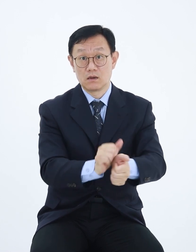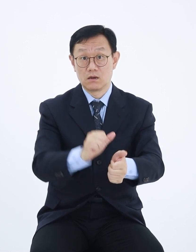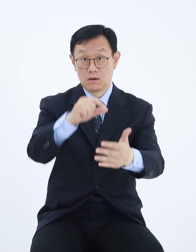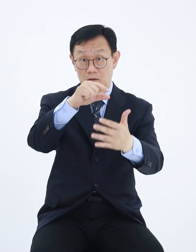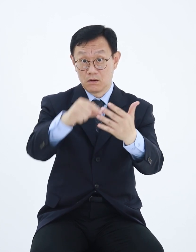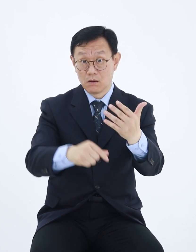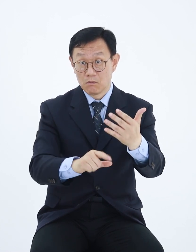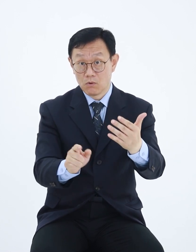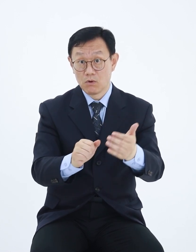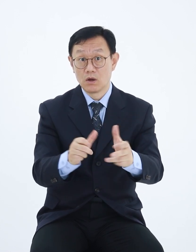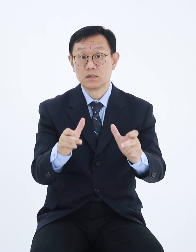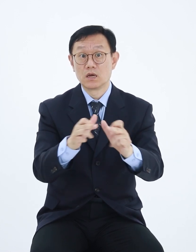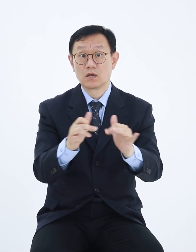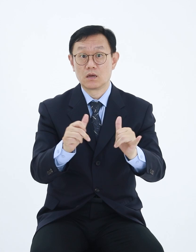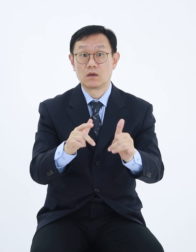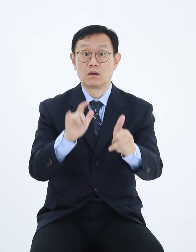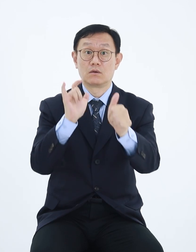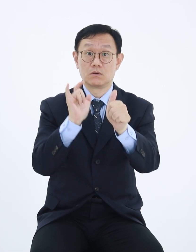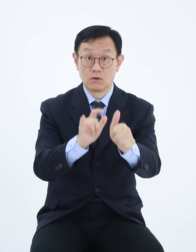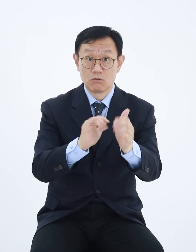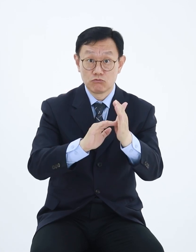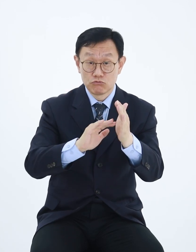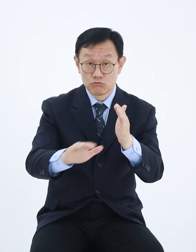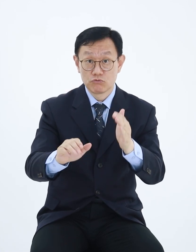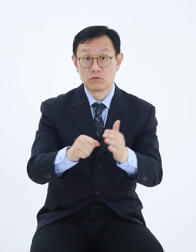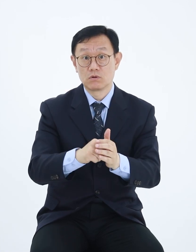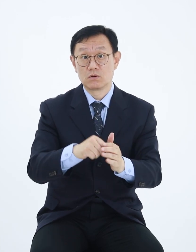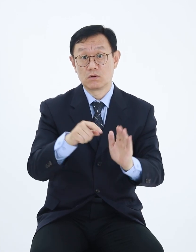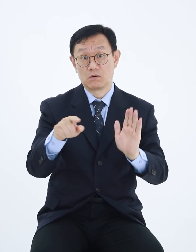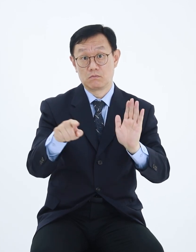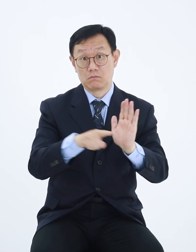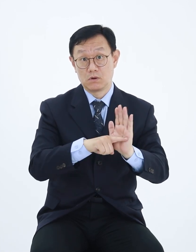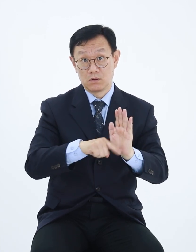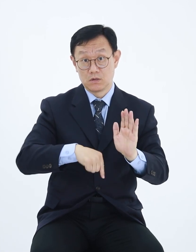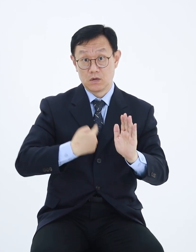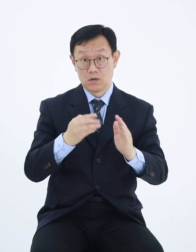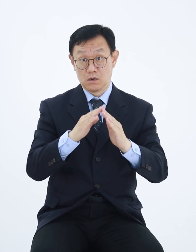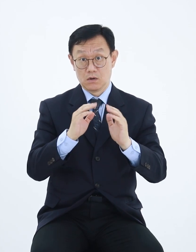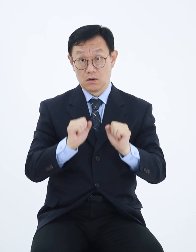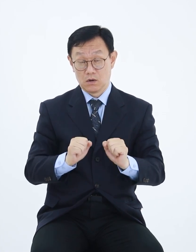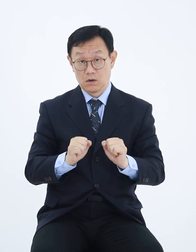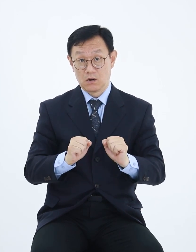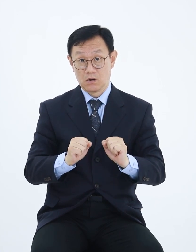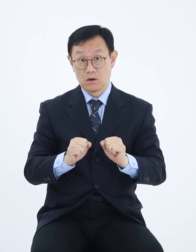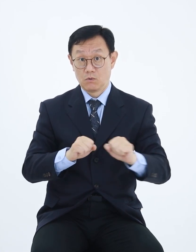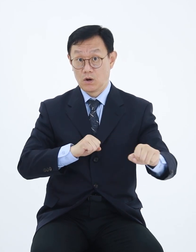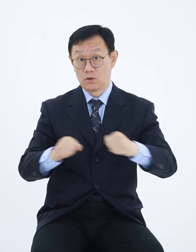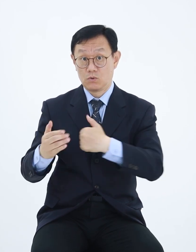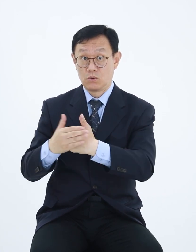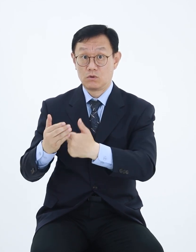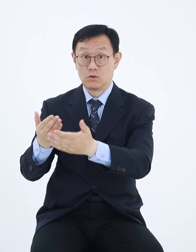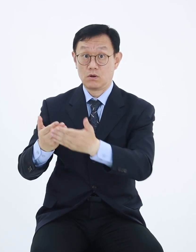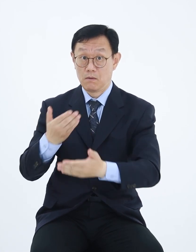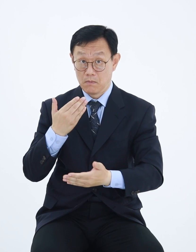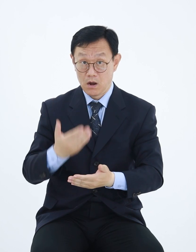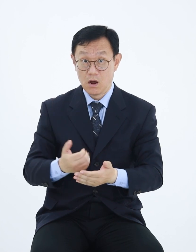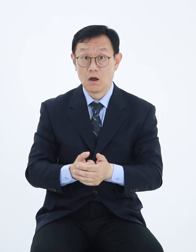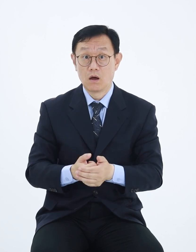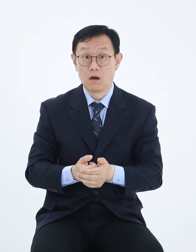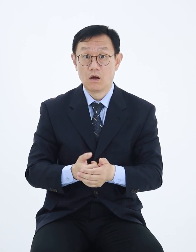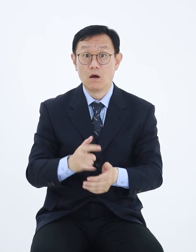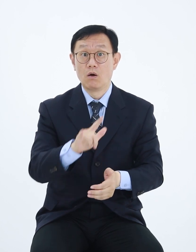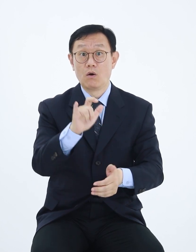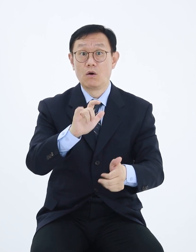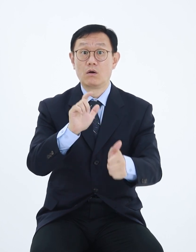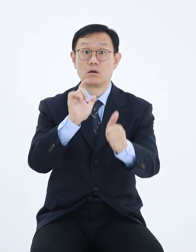의하면 장애인이 확진자 접촉 후 음성 판정으로 자가격리에 들어갈 때에만 활동지원사 파견이 가능했고